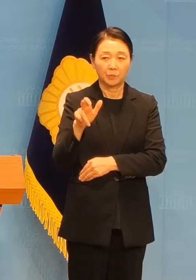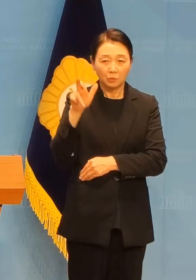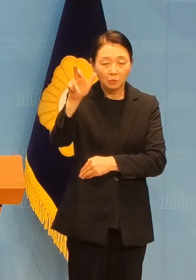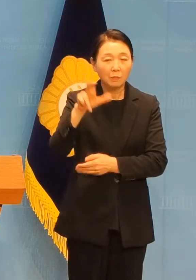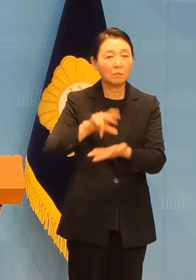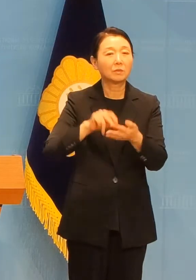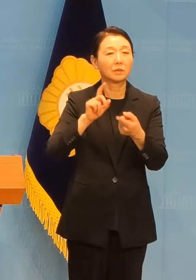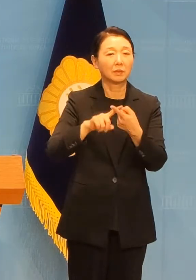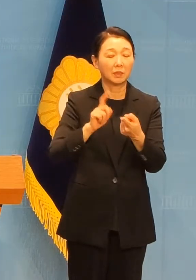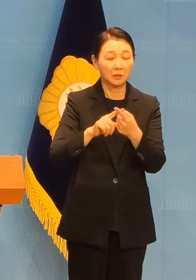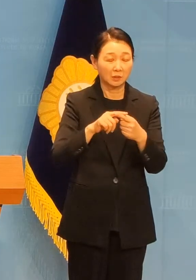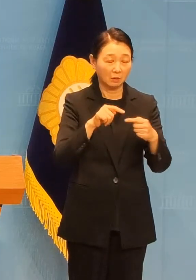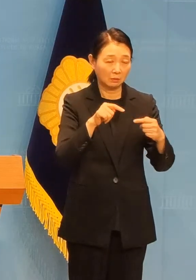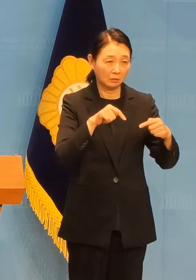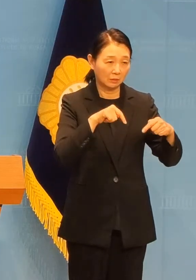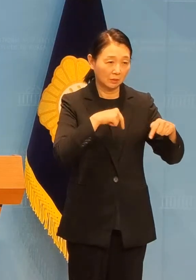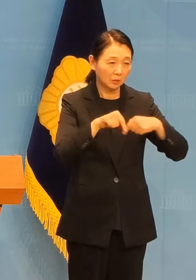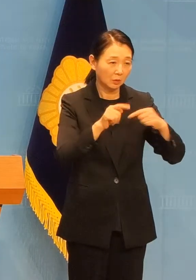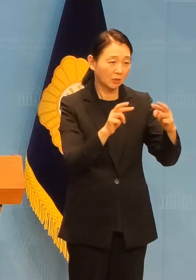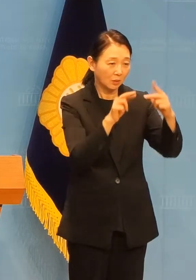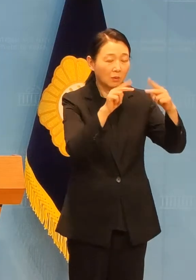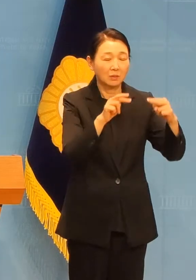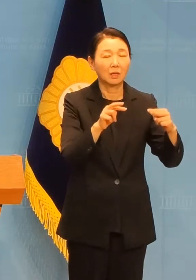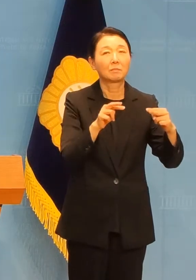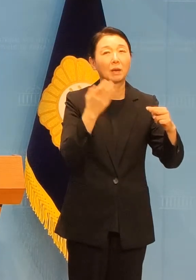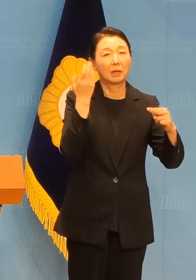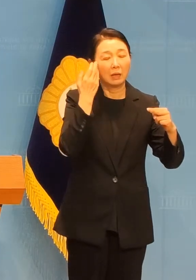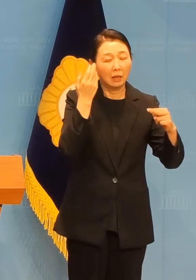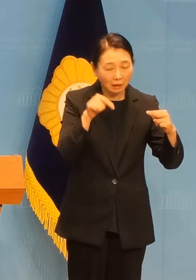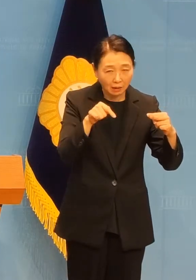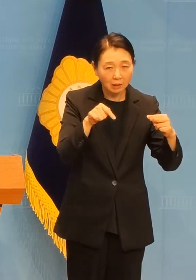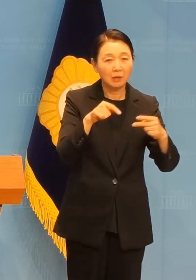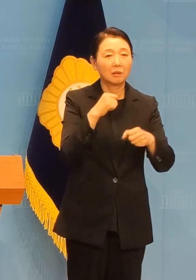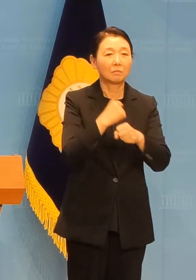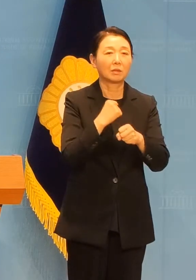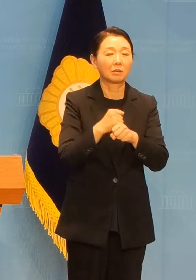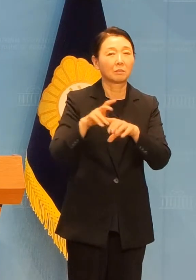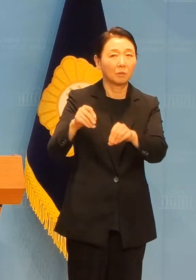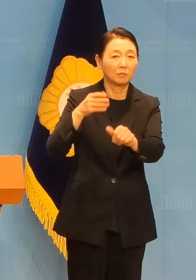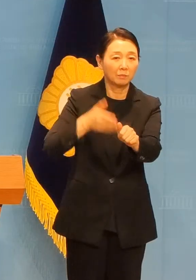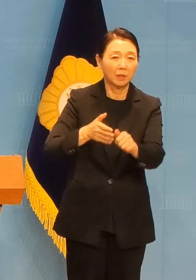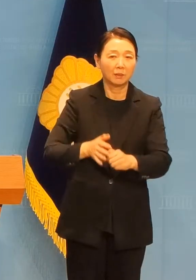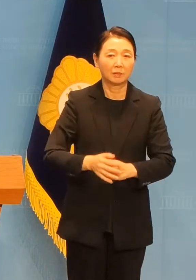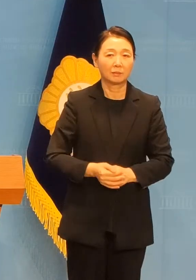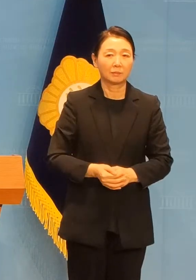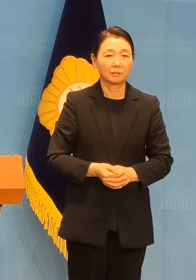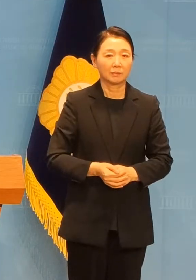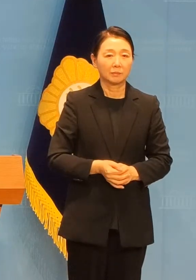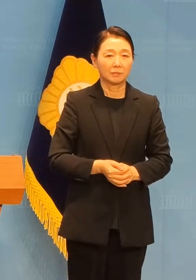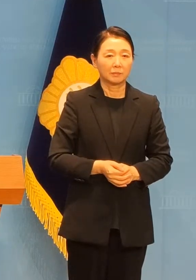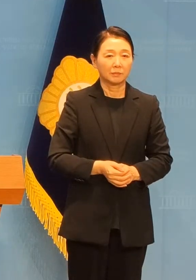사태를 정쟁과 이념의 도구가 삼는 이 행태를 즉각 중단하기를 바랍니다.